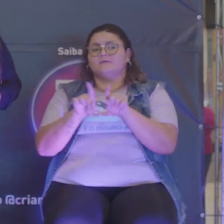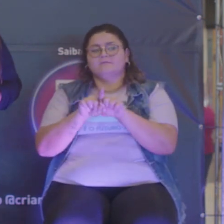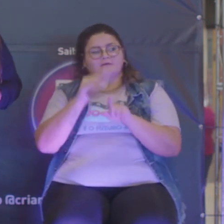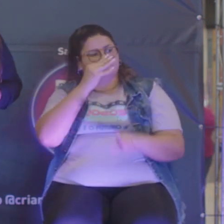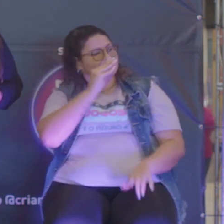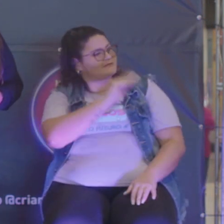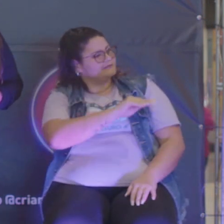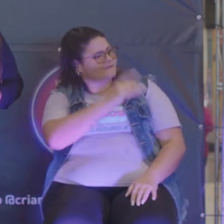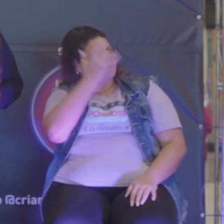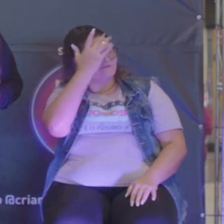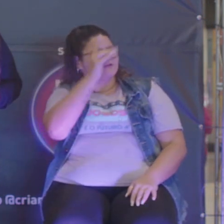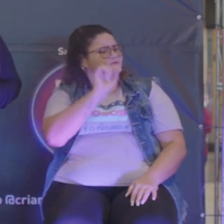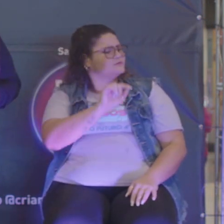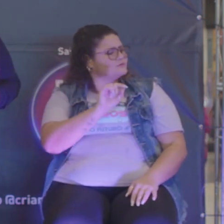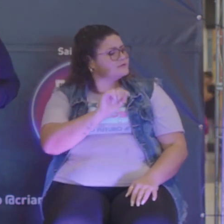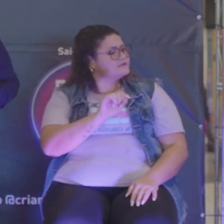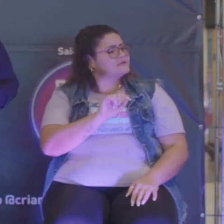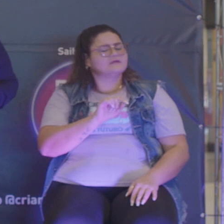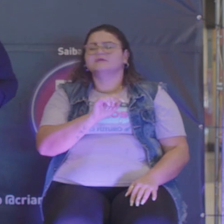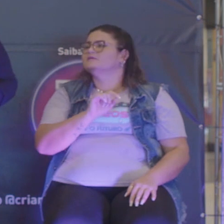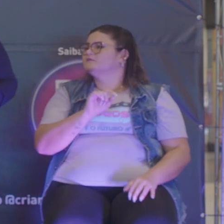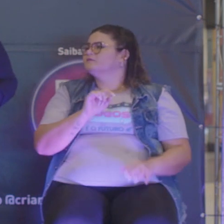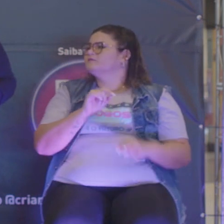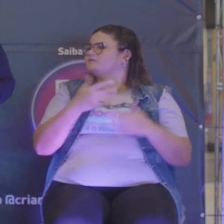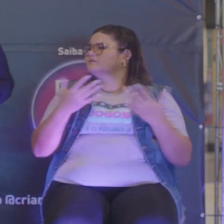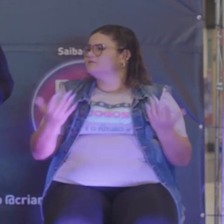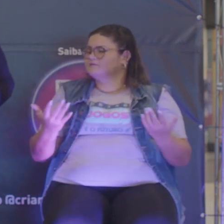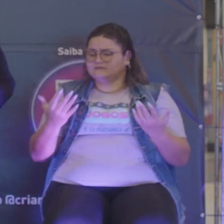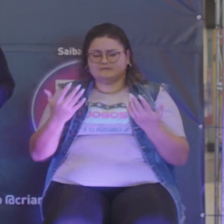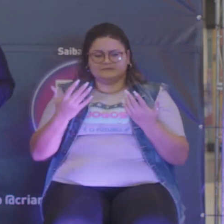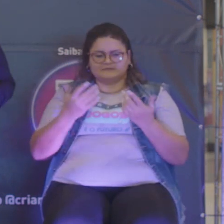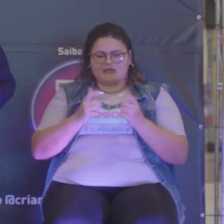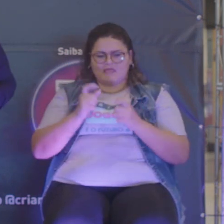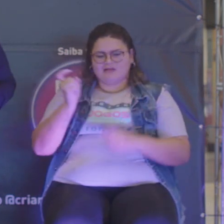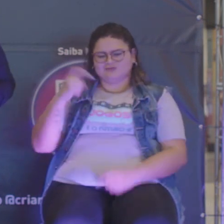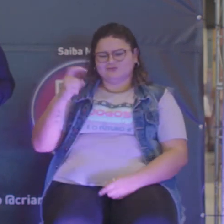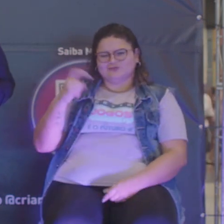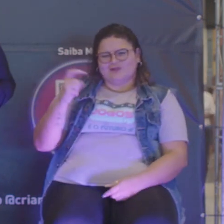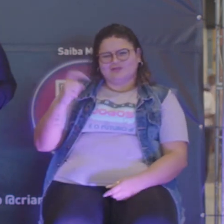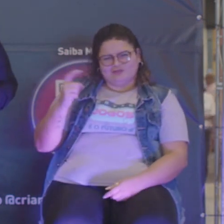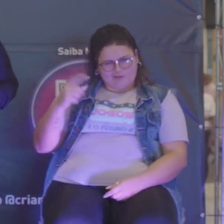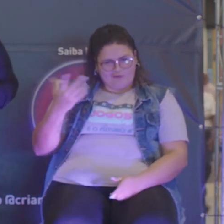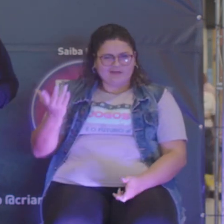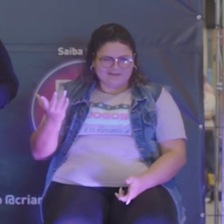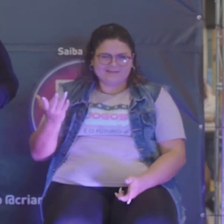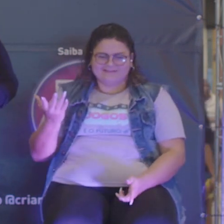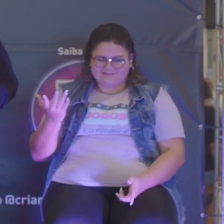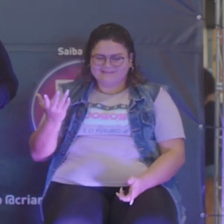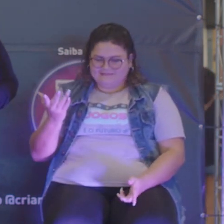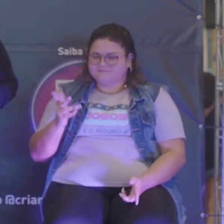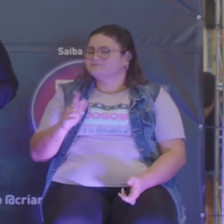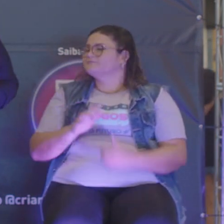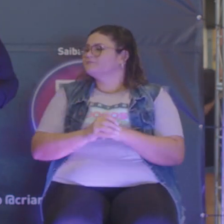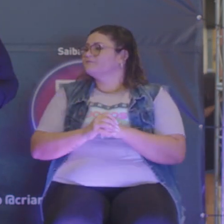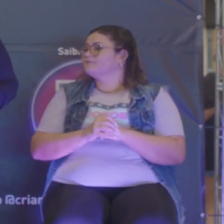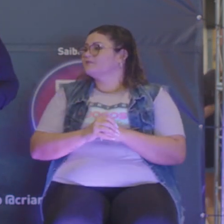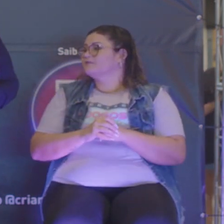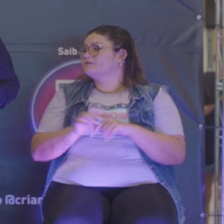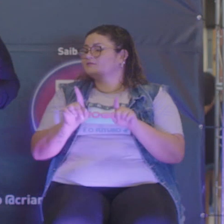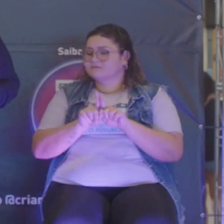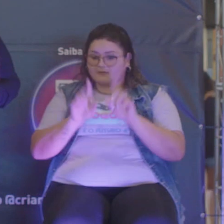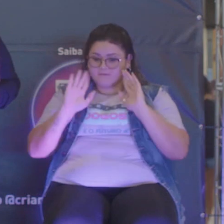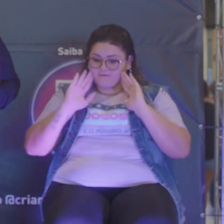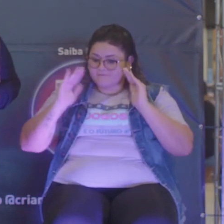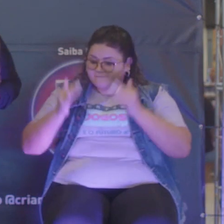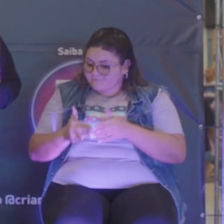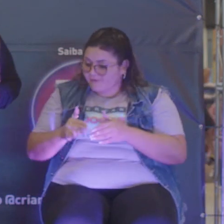É muito fácil uma criança largar de fazer o dever de casa para ficar no TikTok. No game ele já concentra, já trabalha essa coisa da concentração,